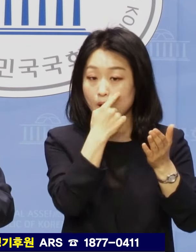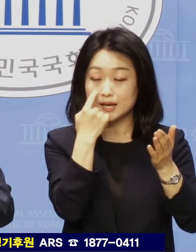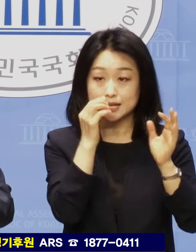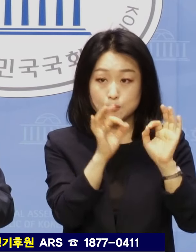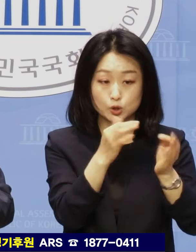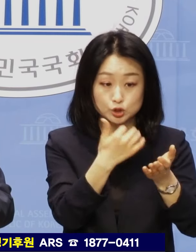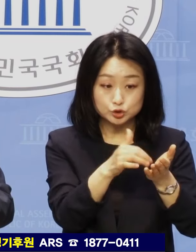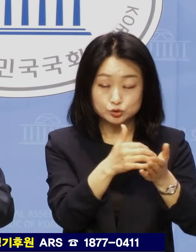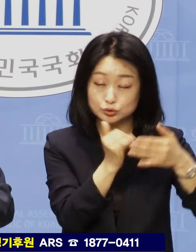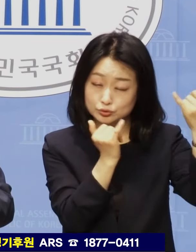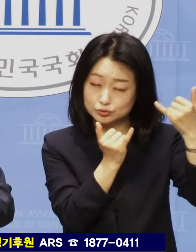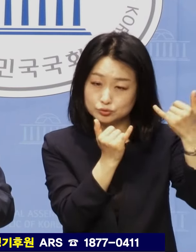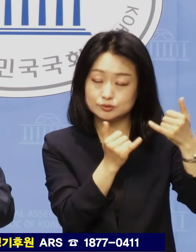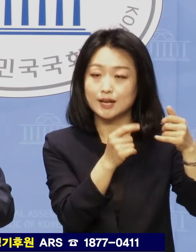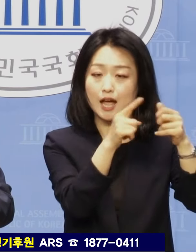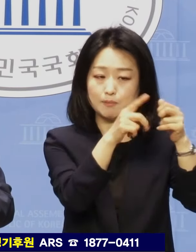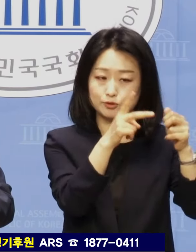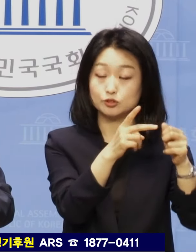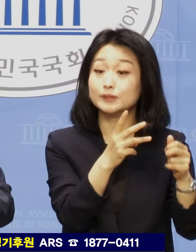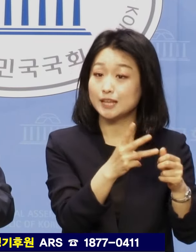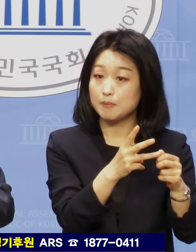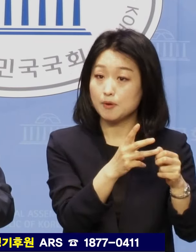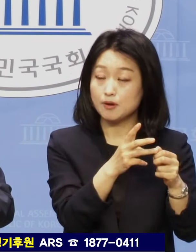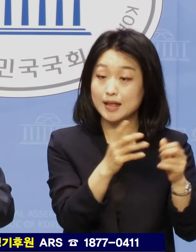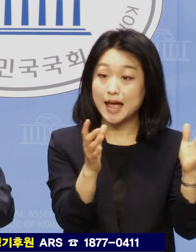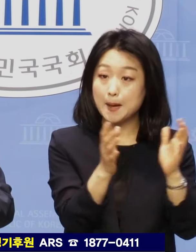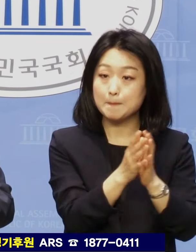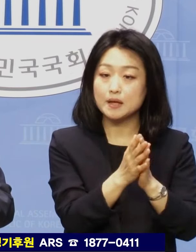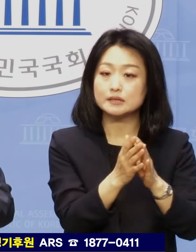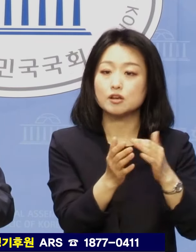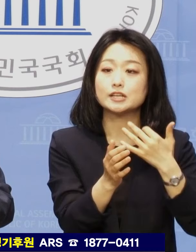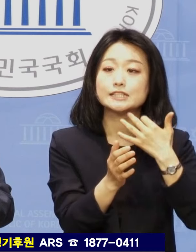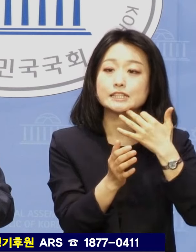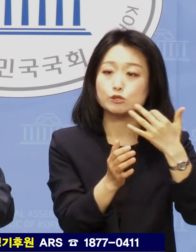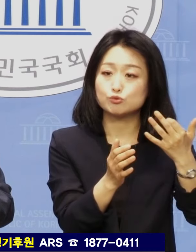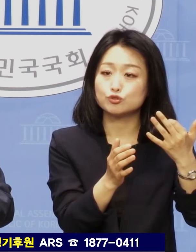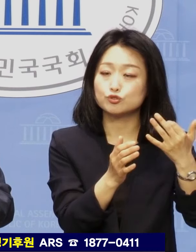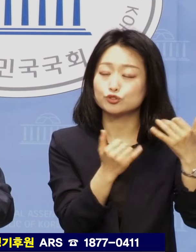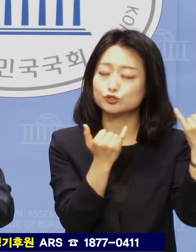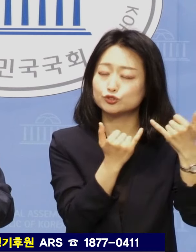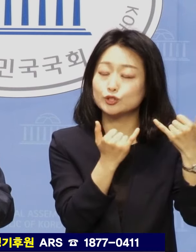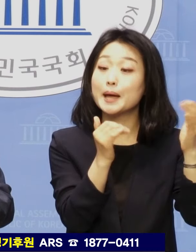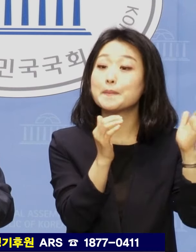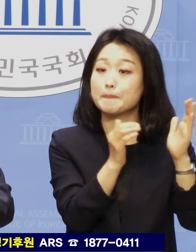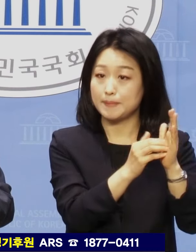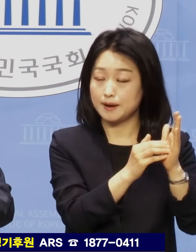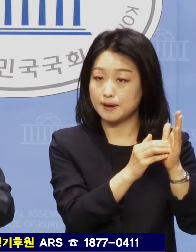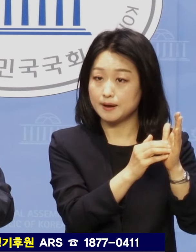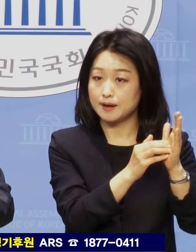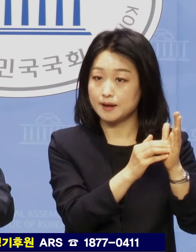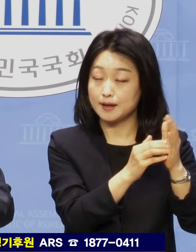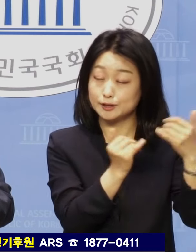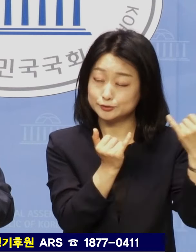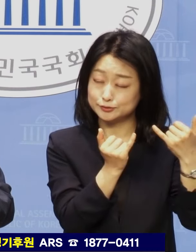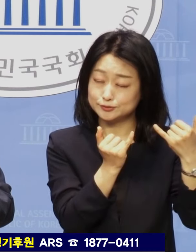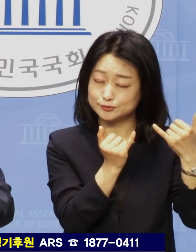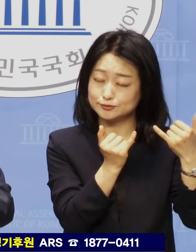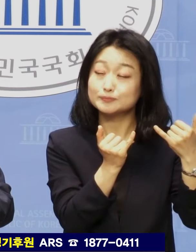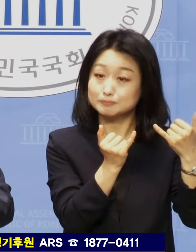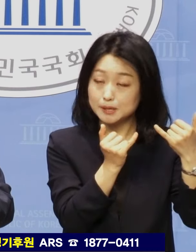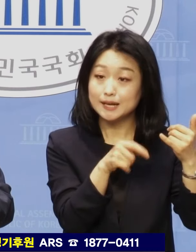것만 세 차례인데 합해서 19분이 넘도록 통화가 이루어졌습니다 통화 이후